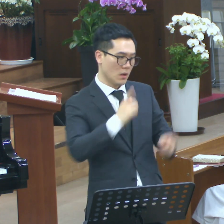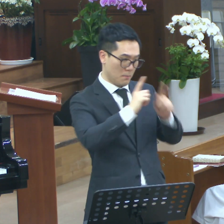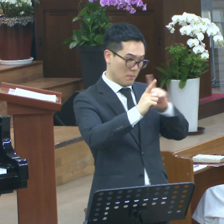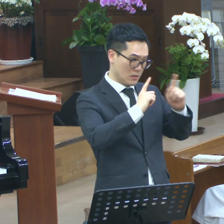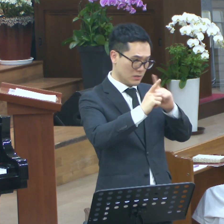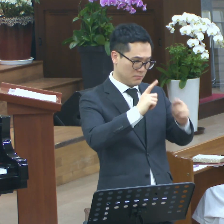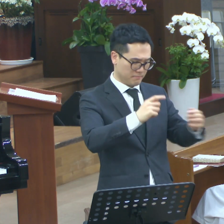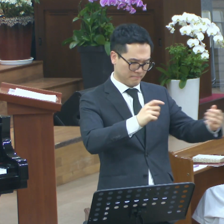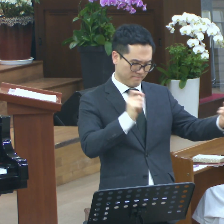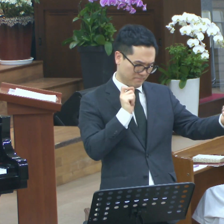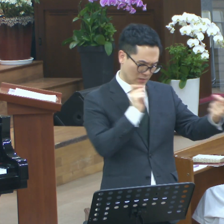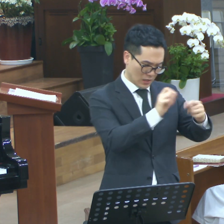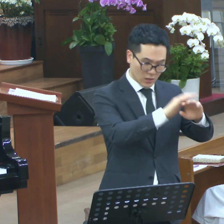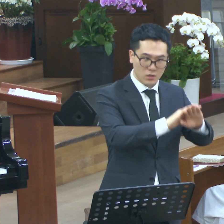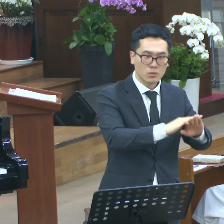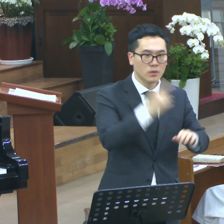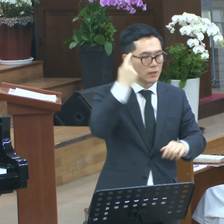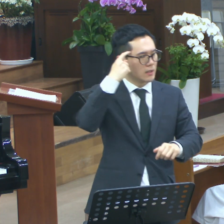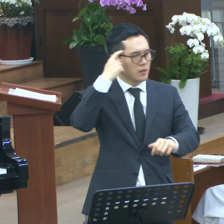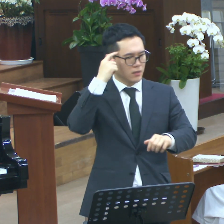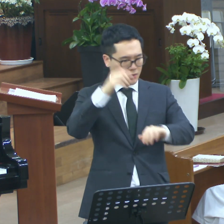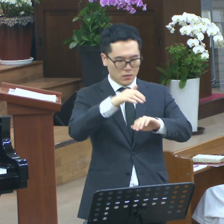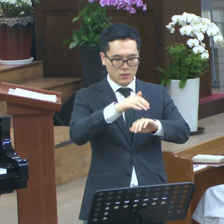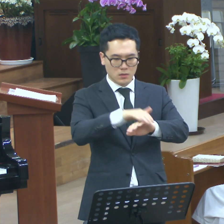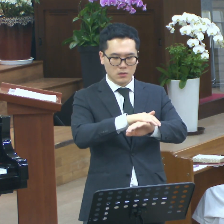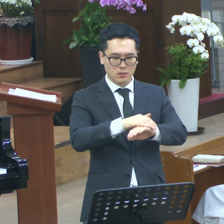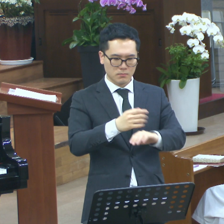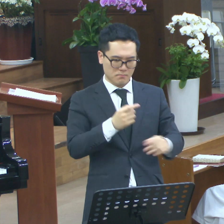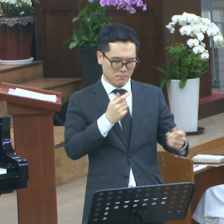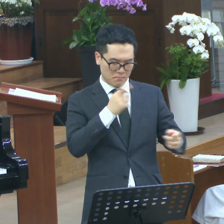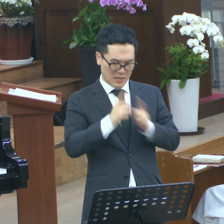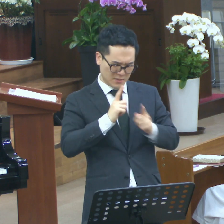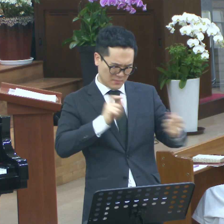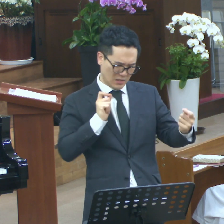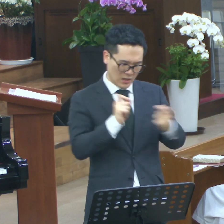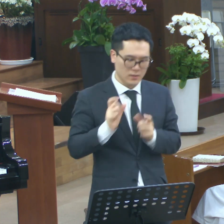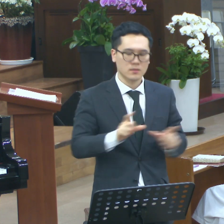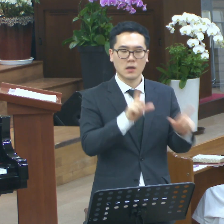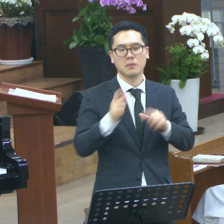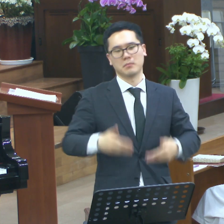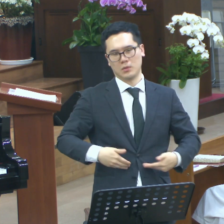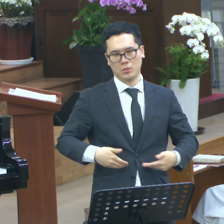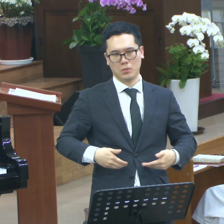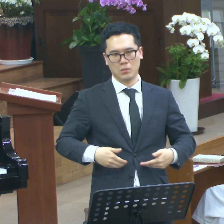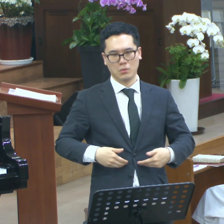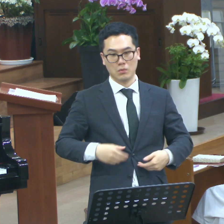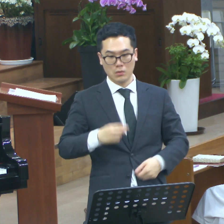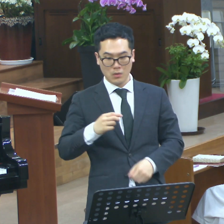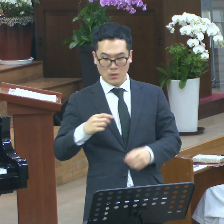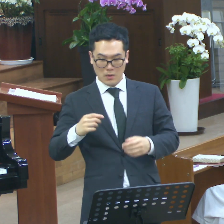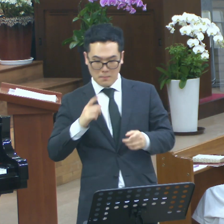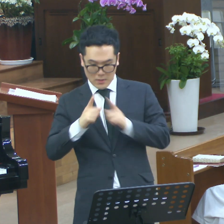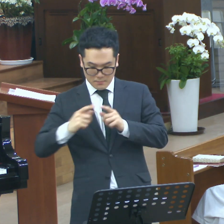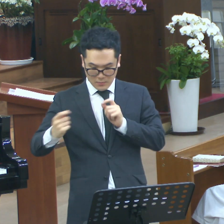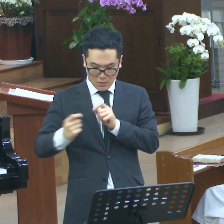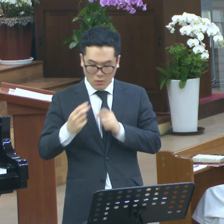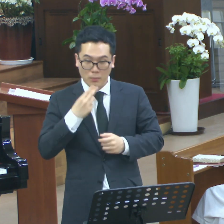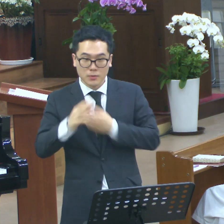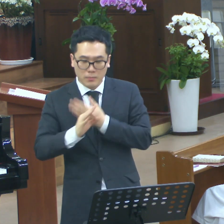성도들은 유혹에 다 넘어가요. 견디지를 못해요. 누가 조롱 한마디 하면 흔들려요. 그런데 하나님 말씀에 붙잡혀 있는